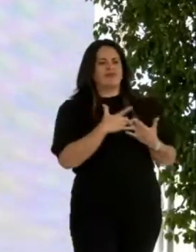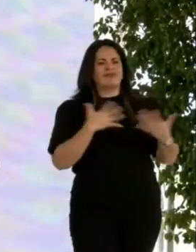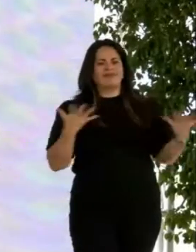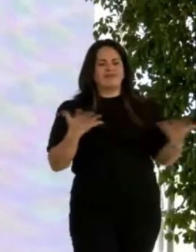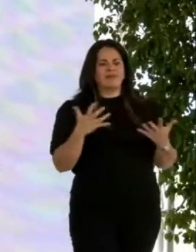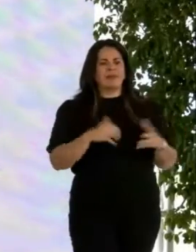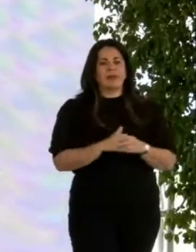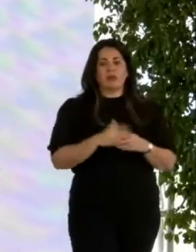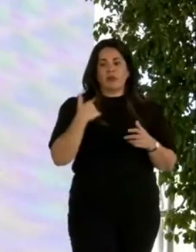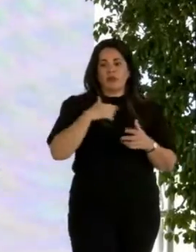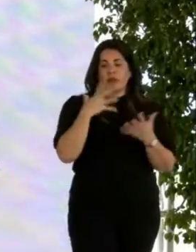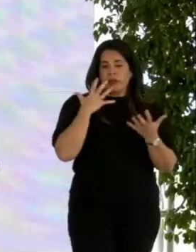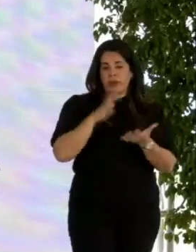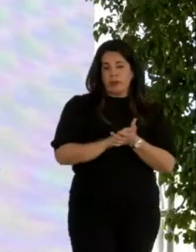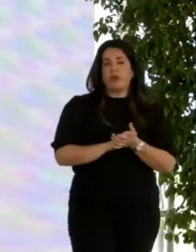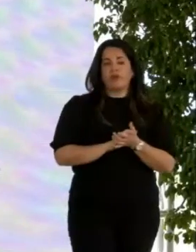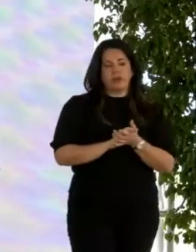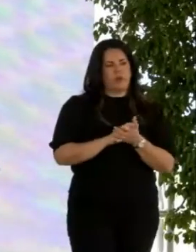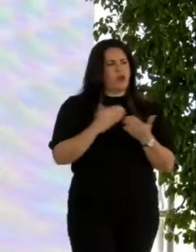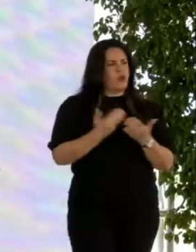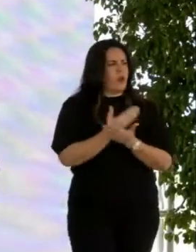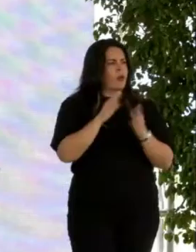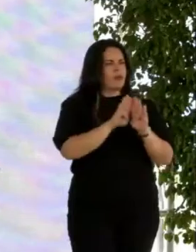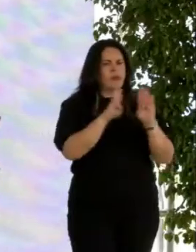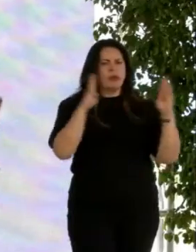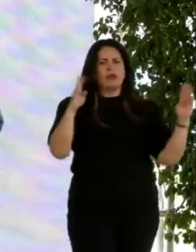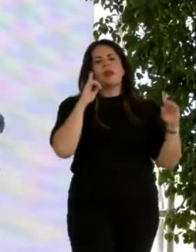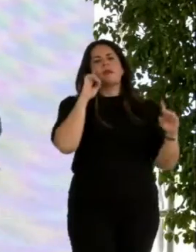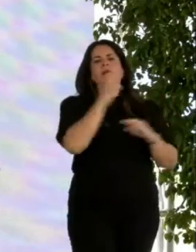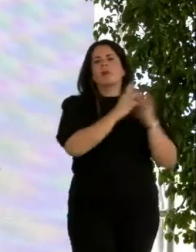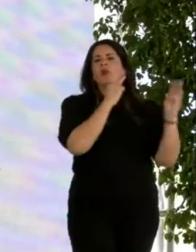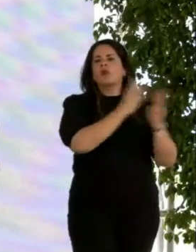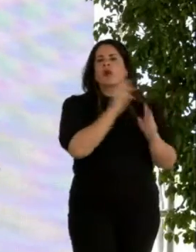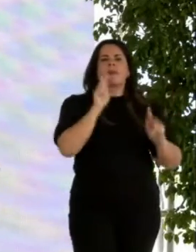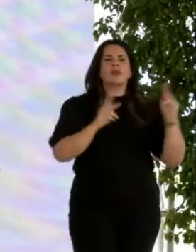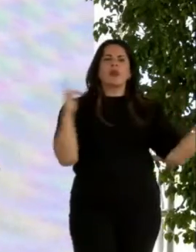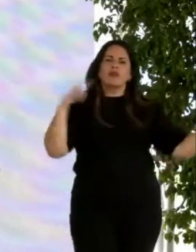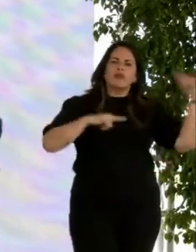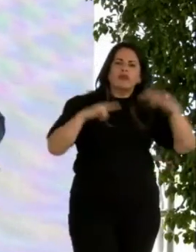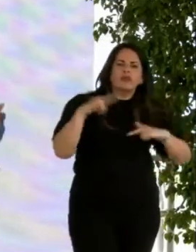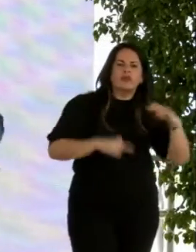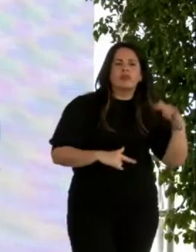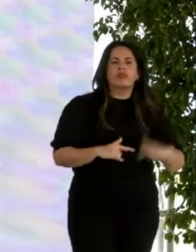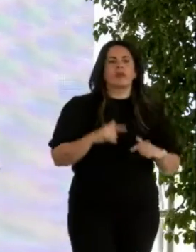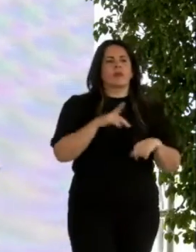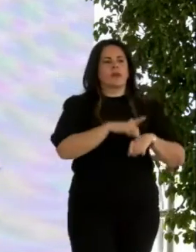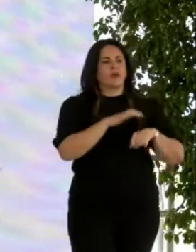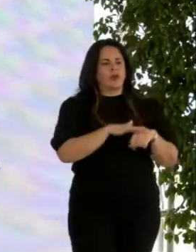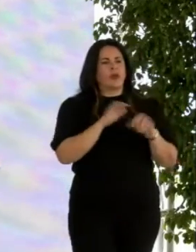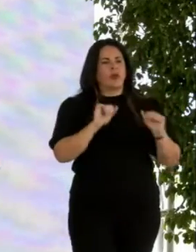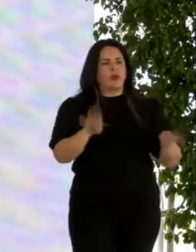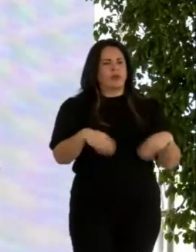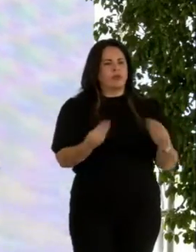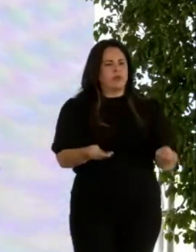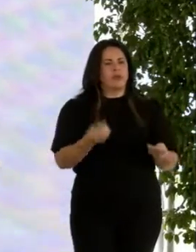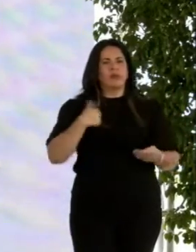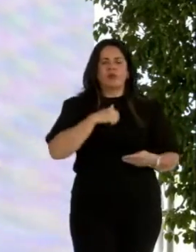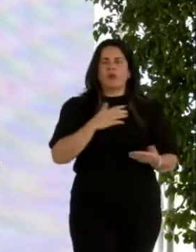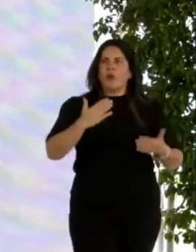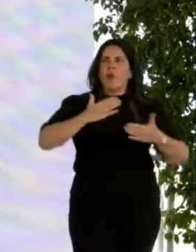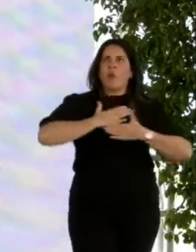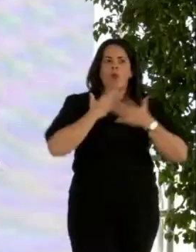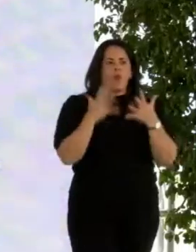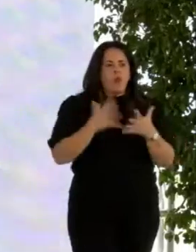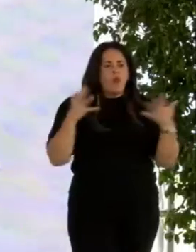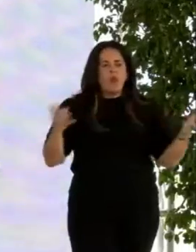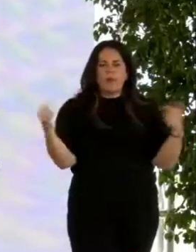Y creemos que esto va a abrir una nueva puerta al mundo, a nuestros visitantes, de lo que Puerto Rico tiene que ofrecer. Estamos súper contentos de